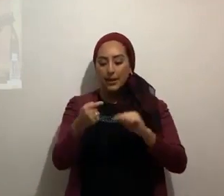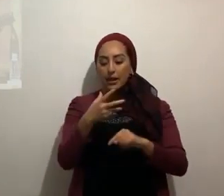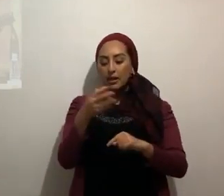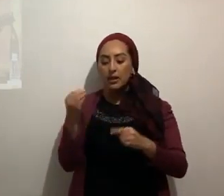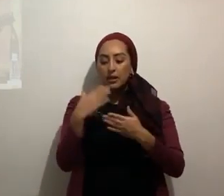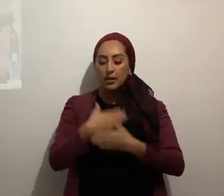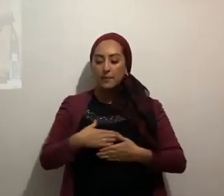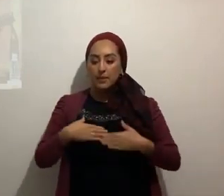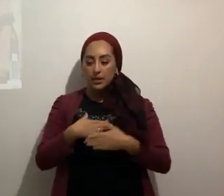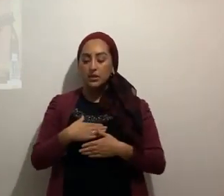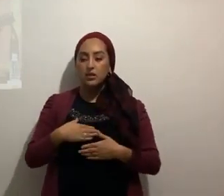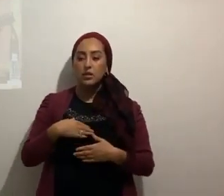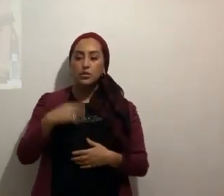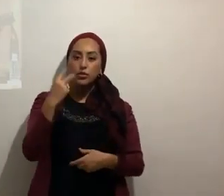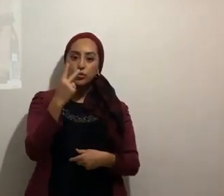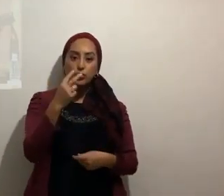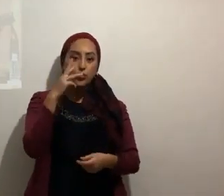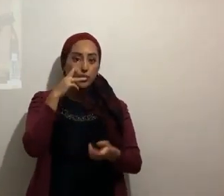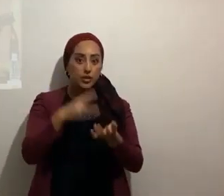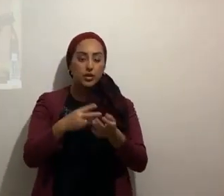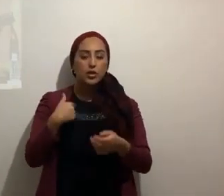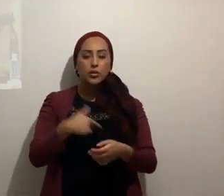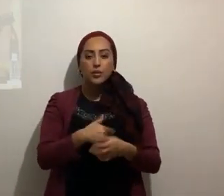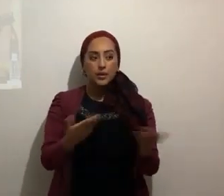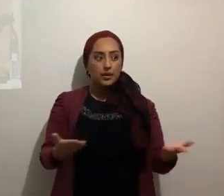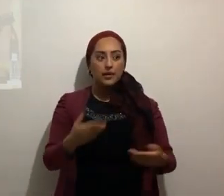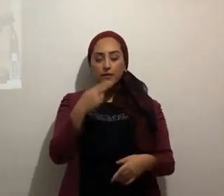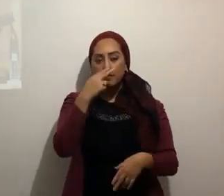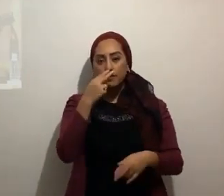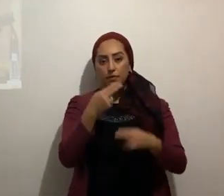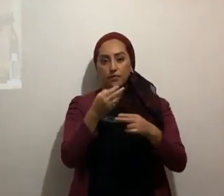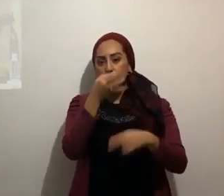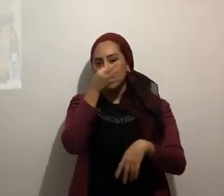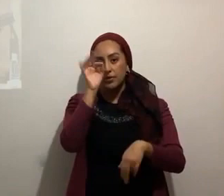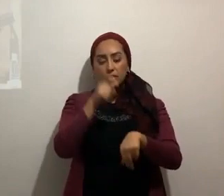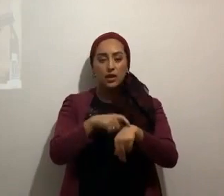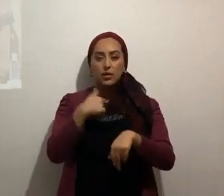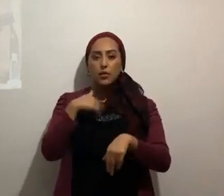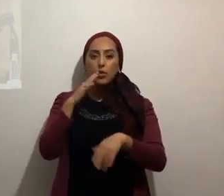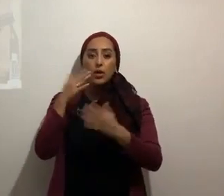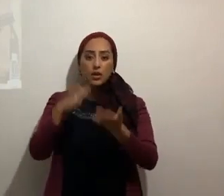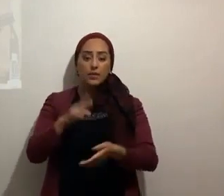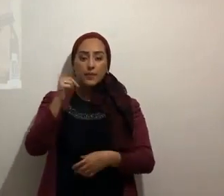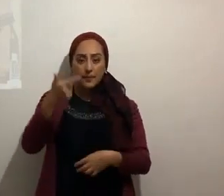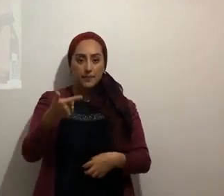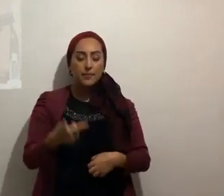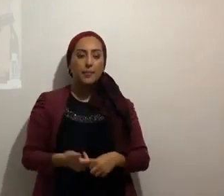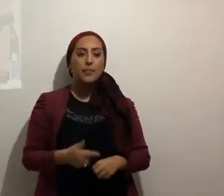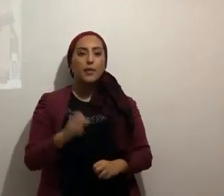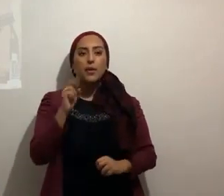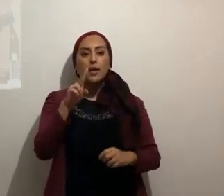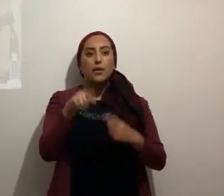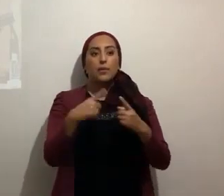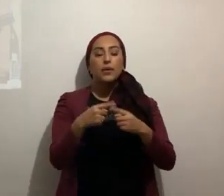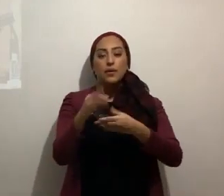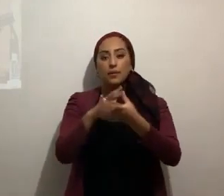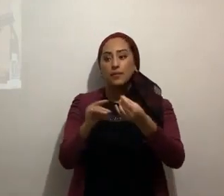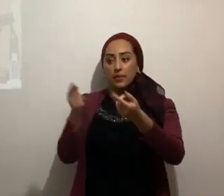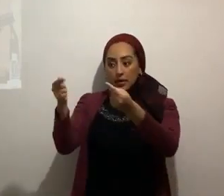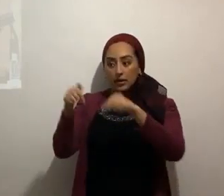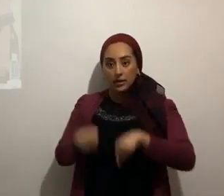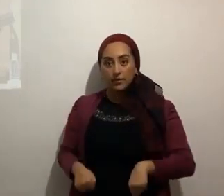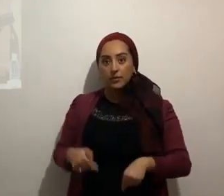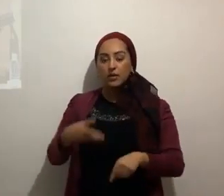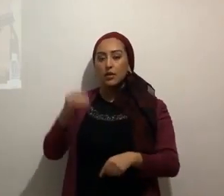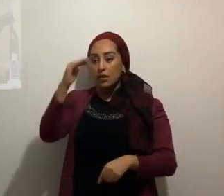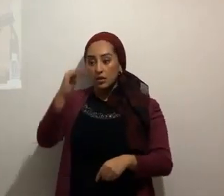placer son dos testigos de que somos pasajeros y de que moriremos. Ok. Cuando viene el Ruach HaKodesh y nos bautiza,